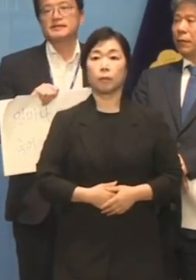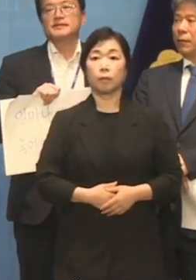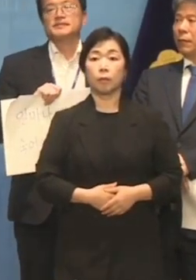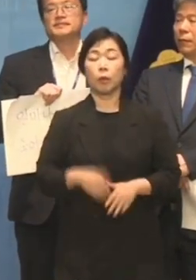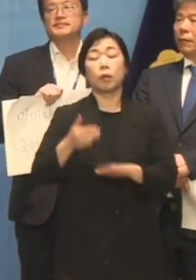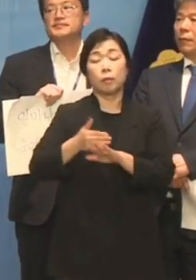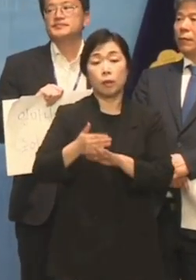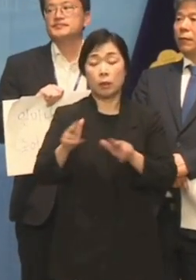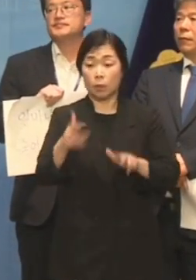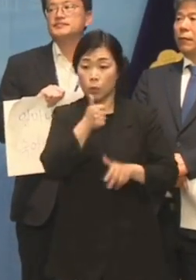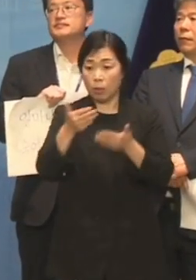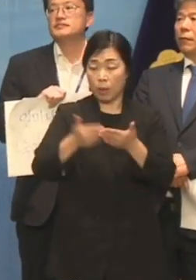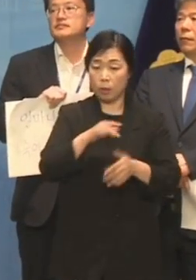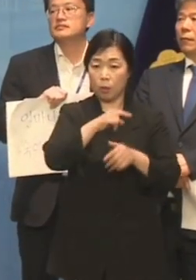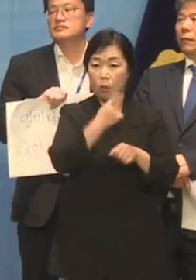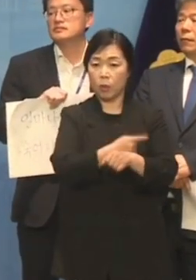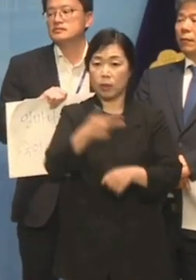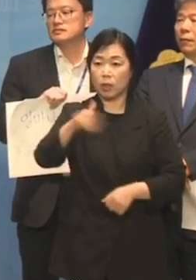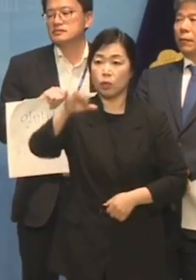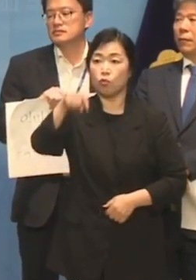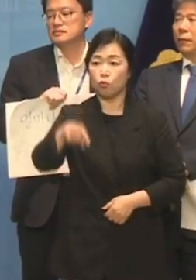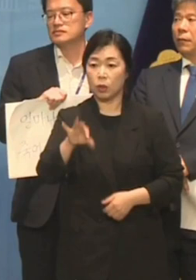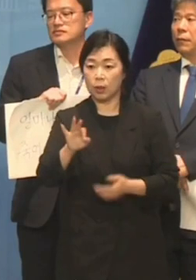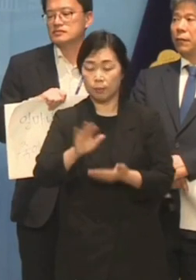네, 고맙습니다. 소개받은 권주용입니다.